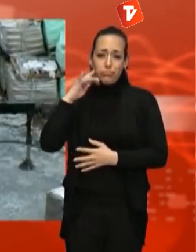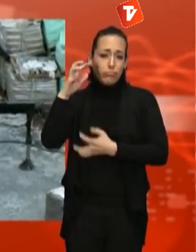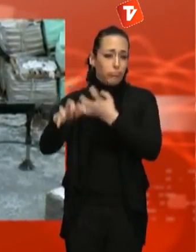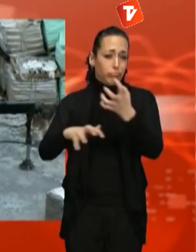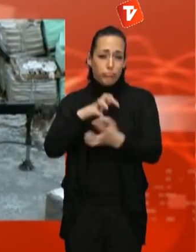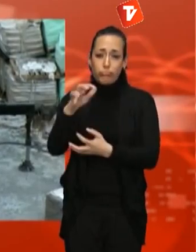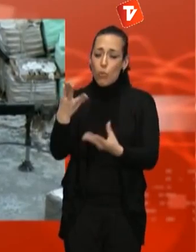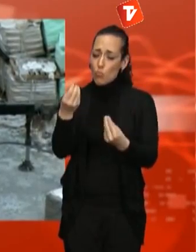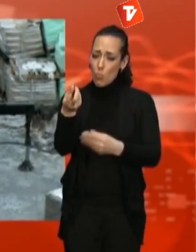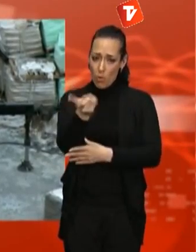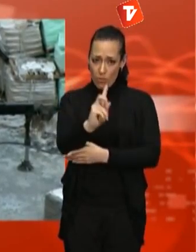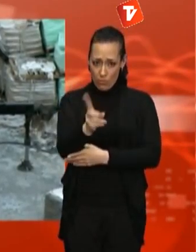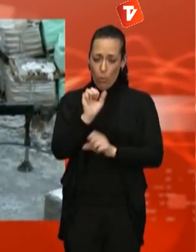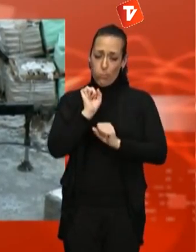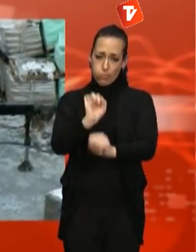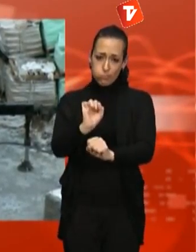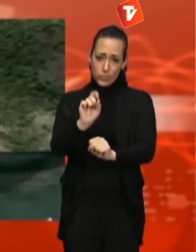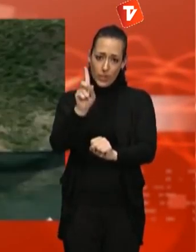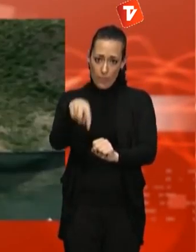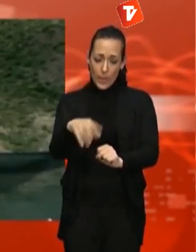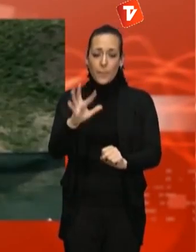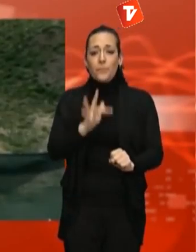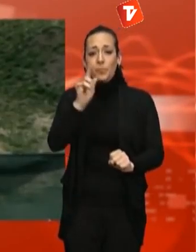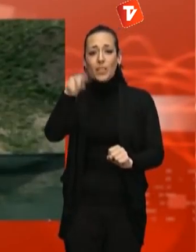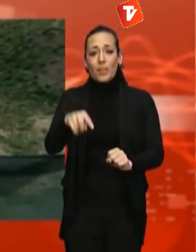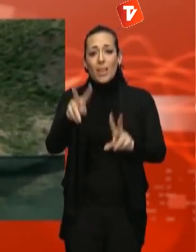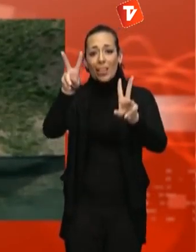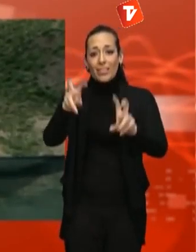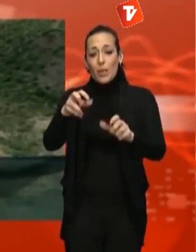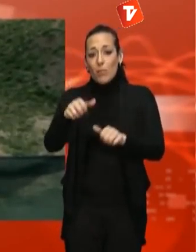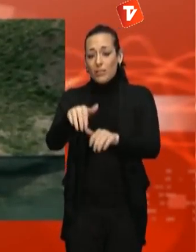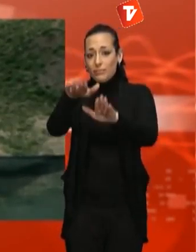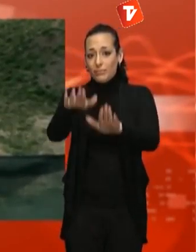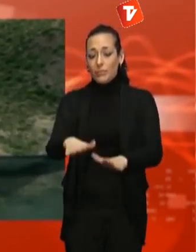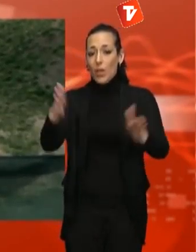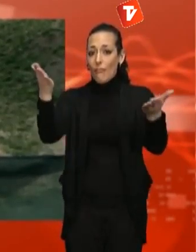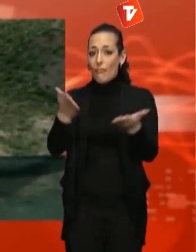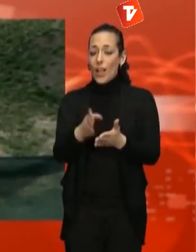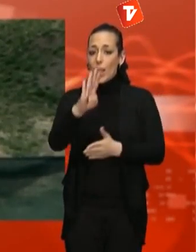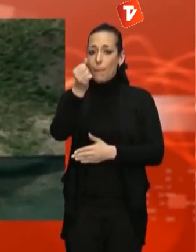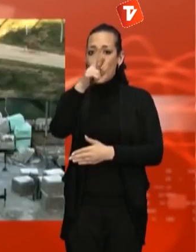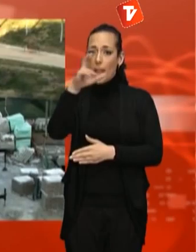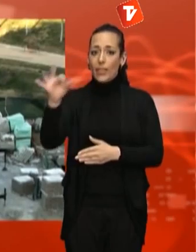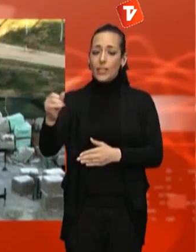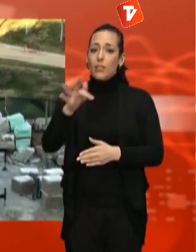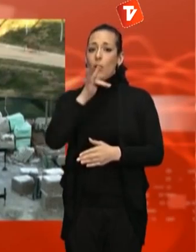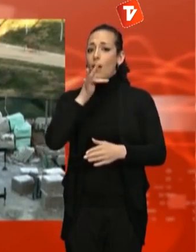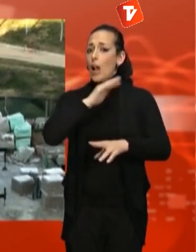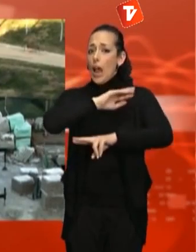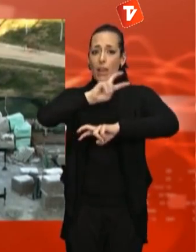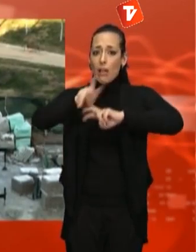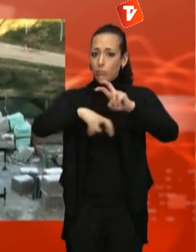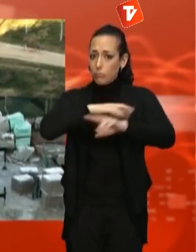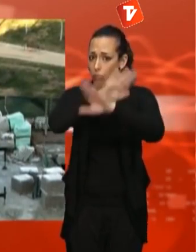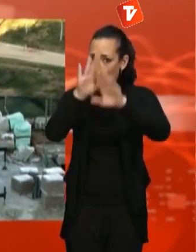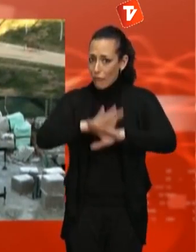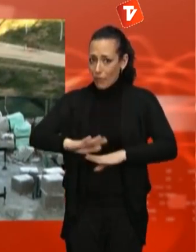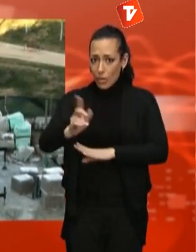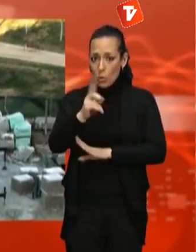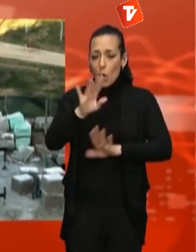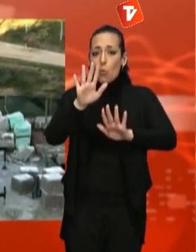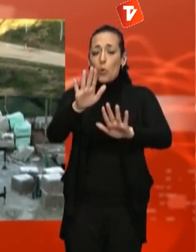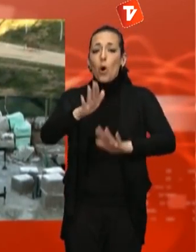Jaquart perquè consideren que encara que l'estació de Vallparadís no estigui acabada, pot donar servei al barri. Totes aquestes demandes han estat traslladades per escrit